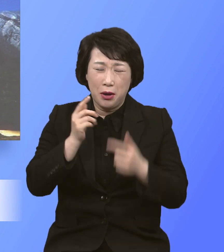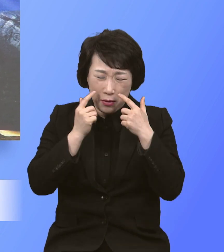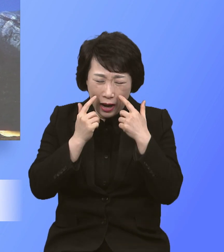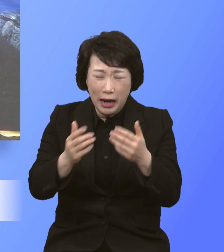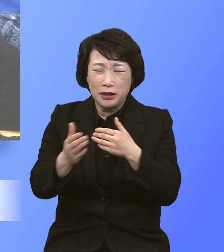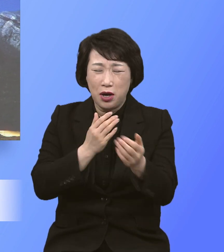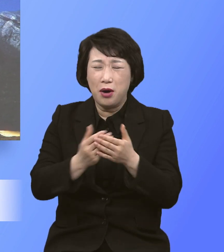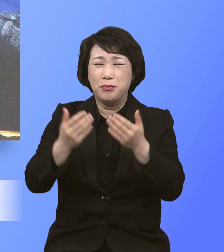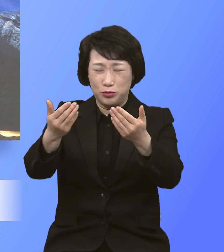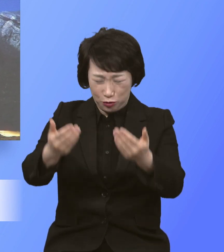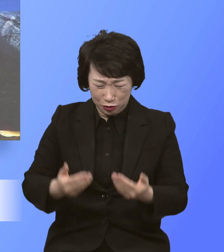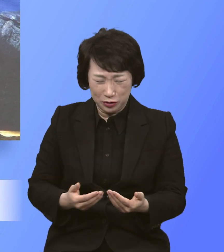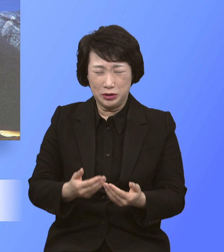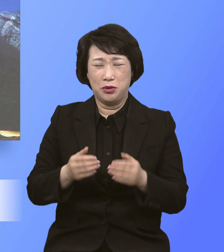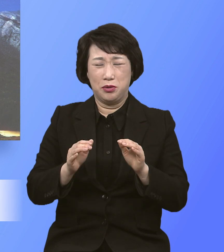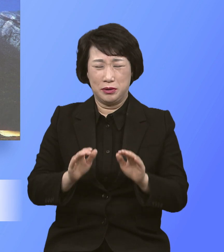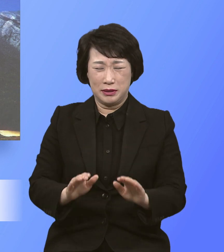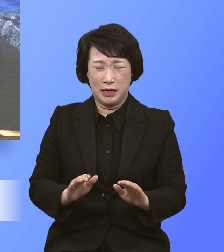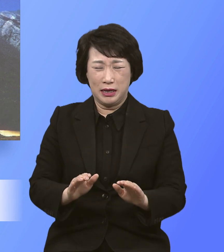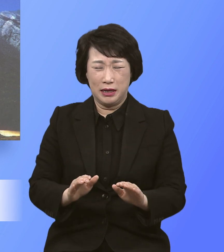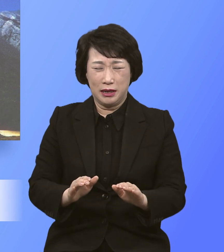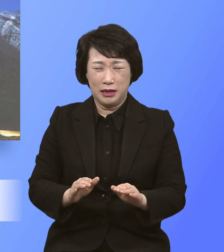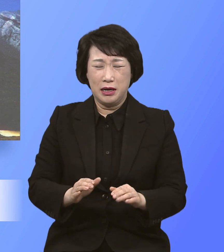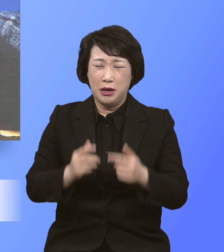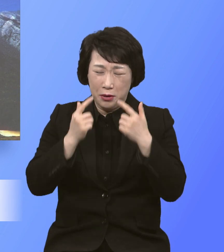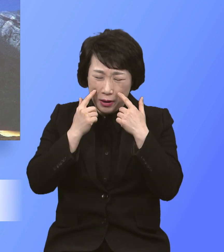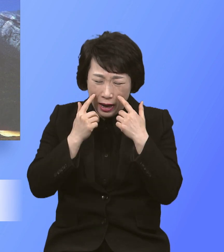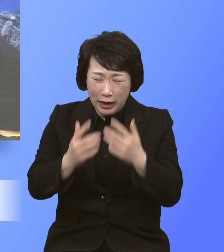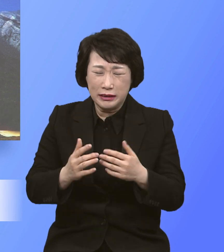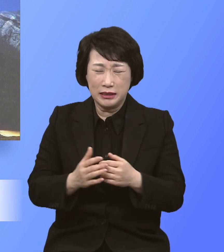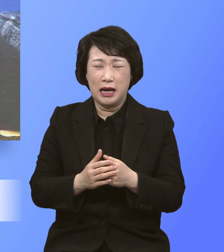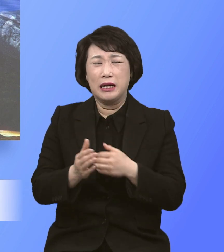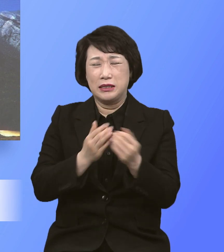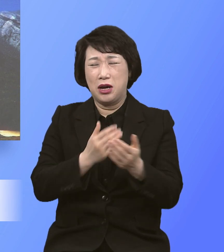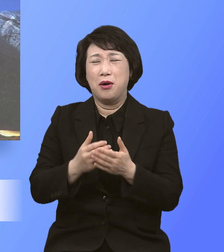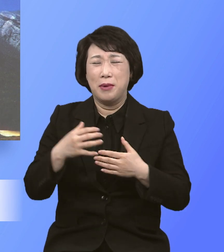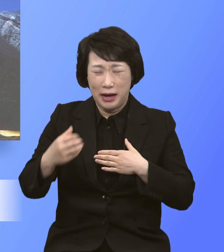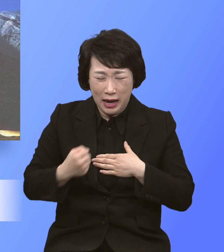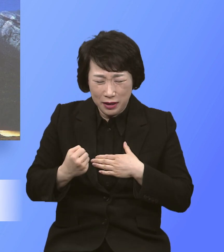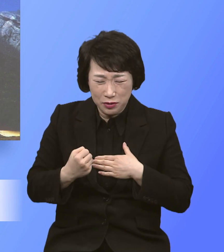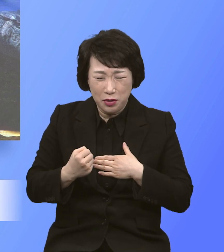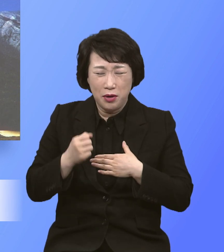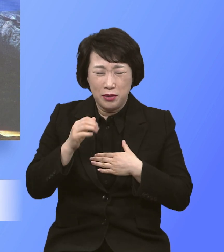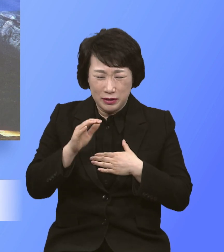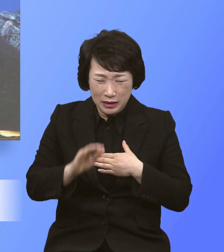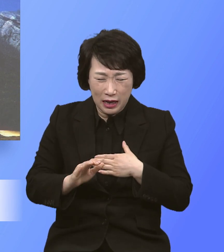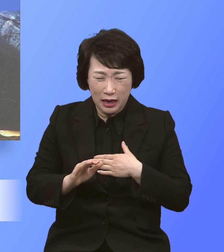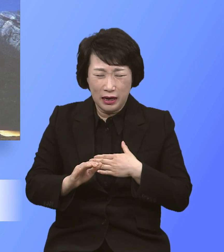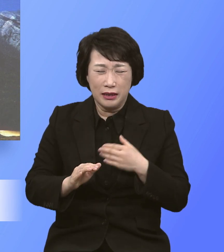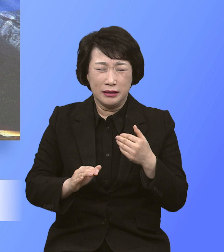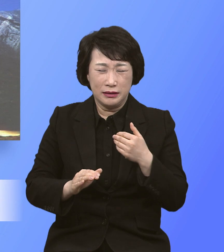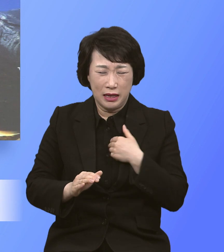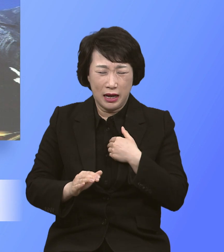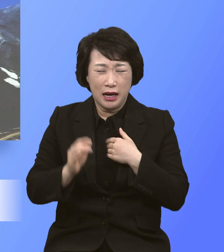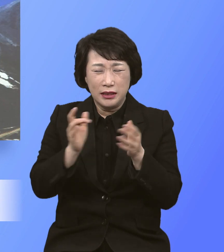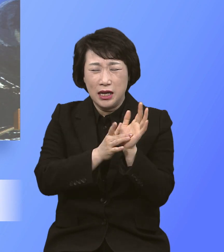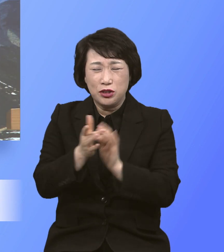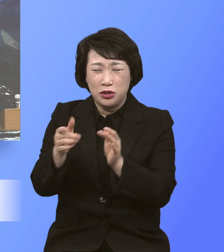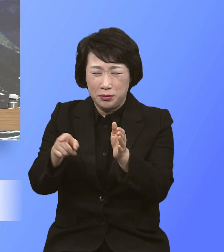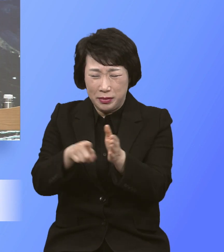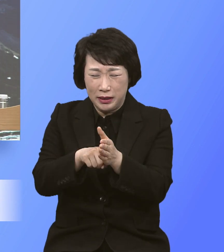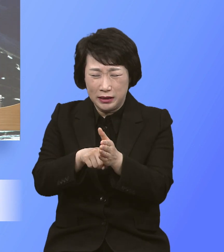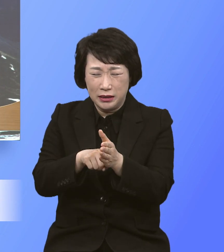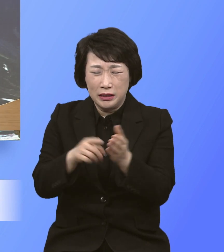실질적인 경험을 갖게 하시고 실체적인 체험을 통해서 내가 예수